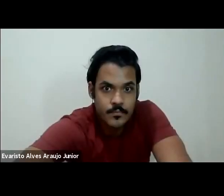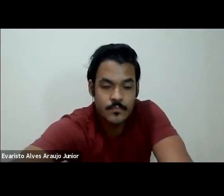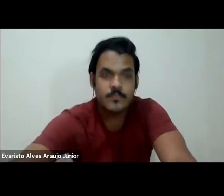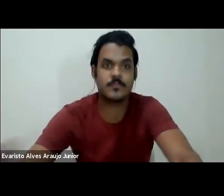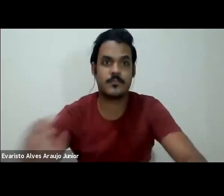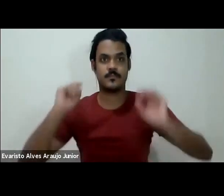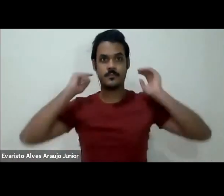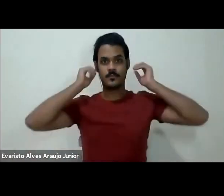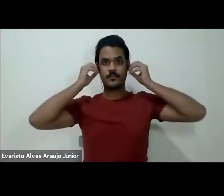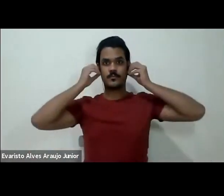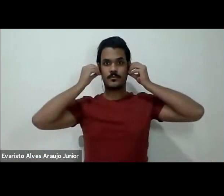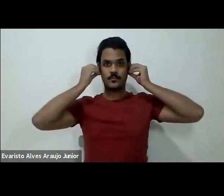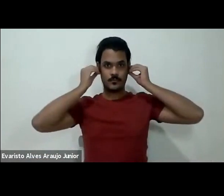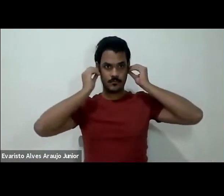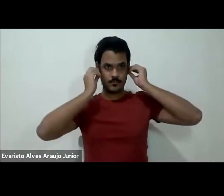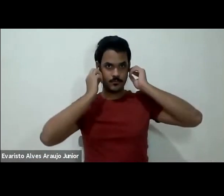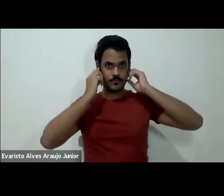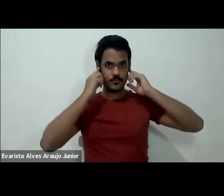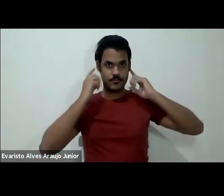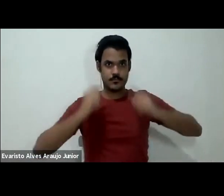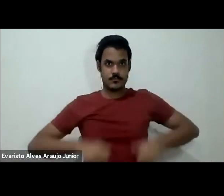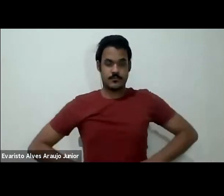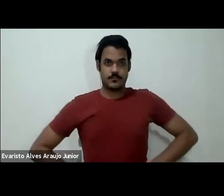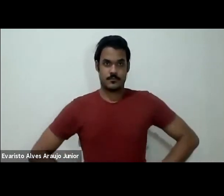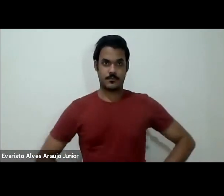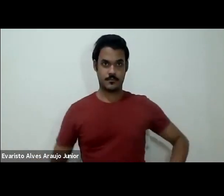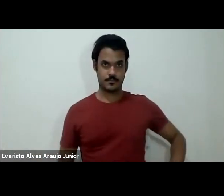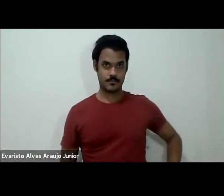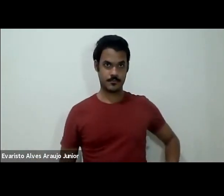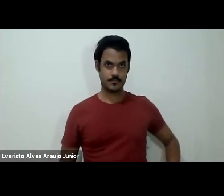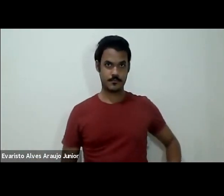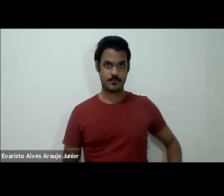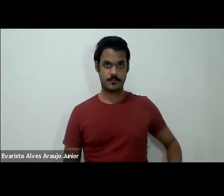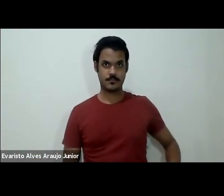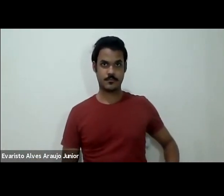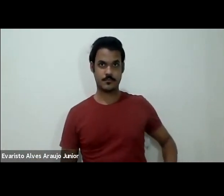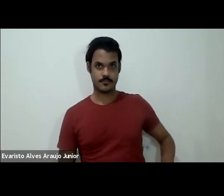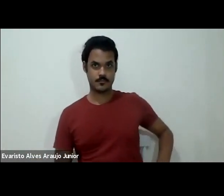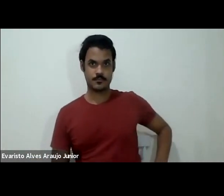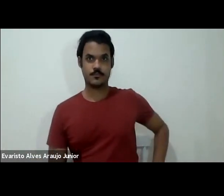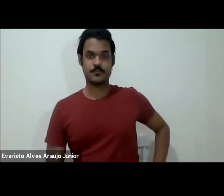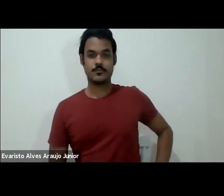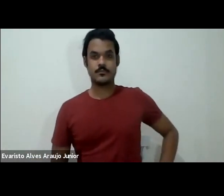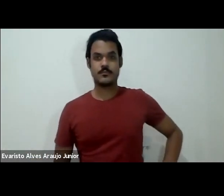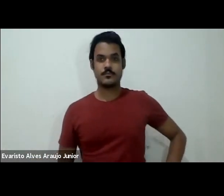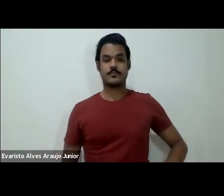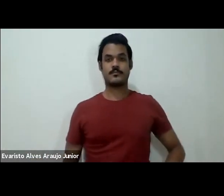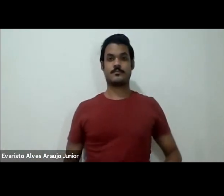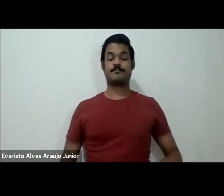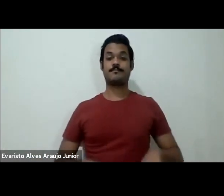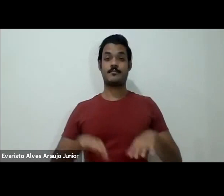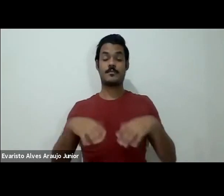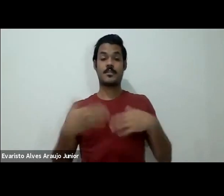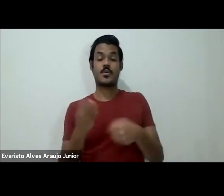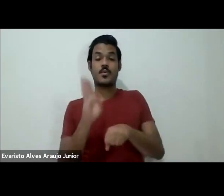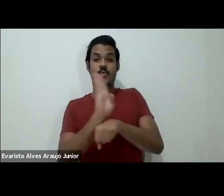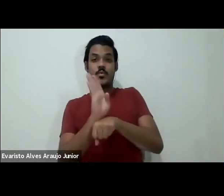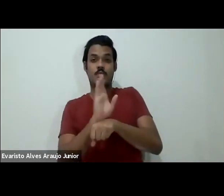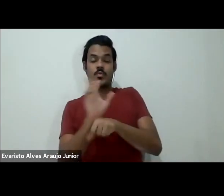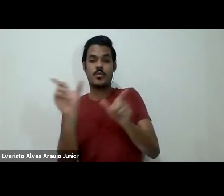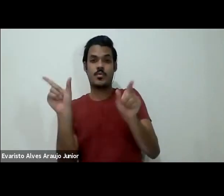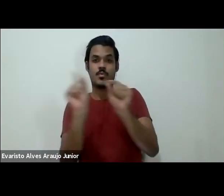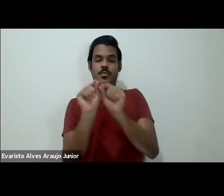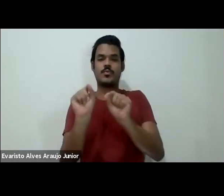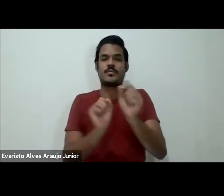produção equipe de produção e concepção do Oriqui, que é um curta de uma